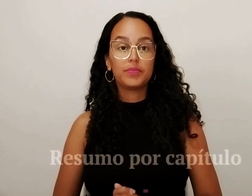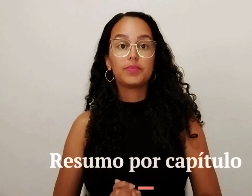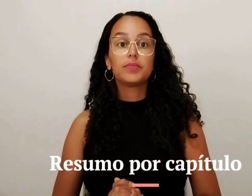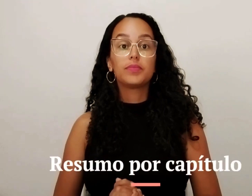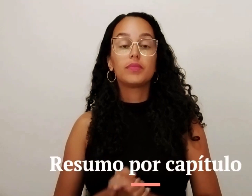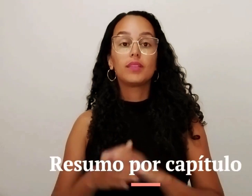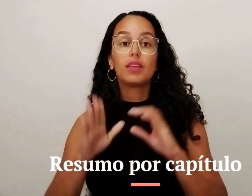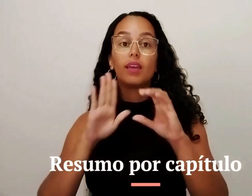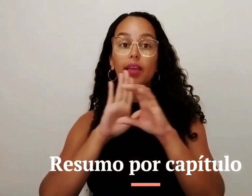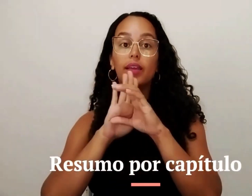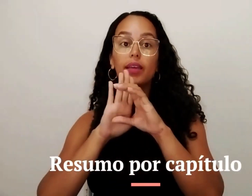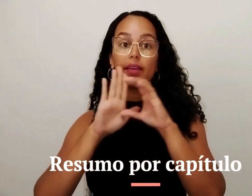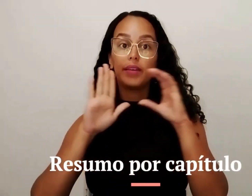Macunaíma.